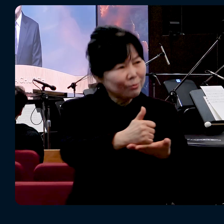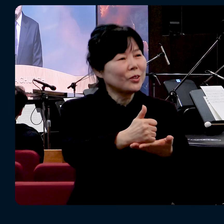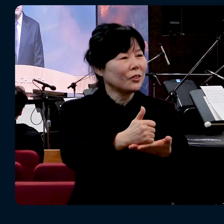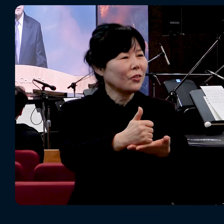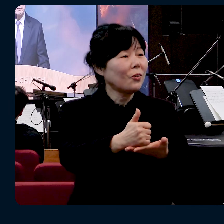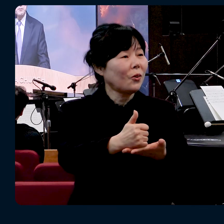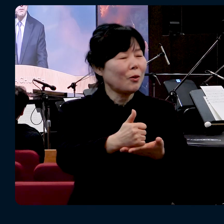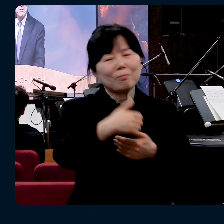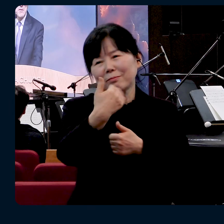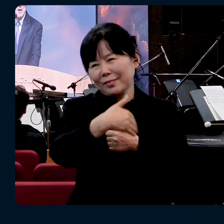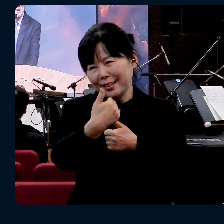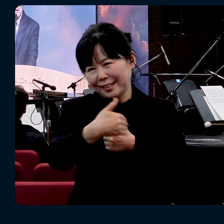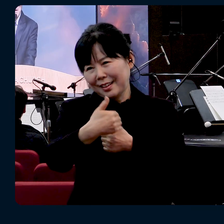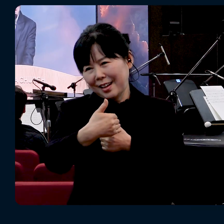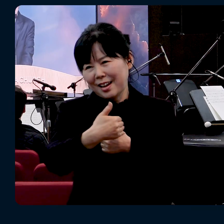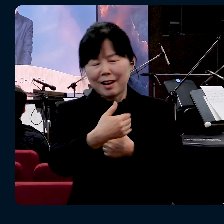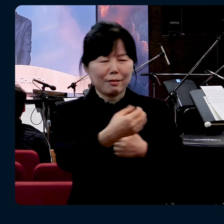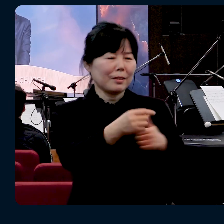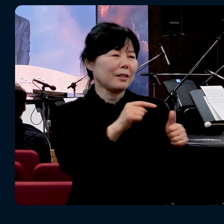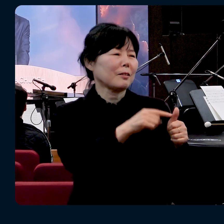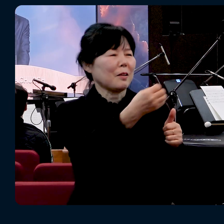받게 됐다고 요청했다고.